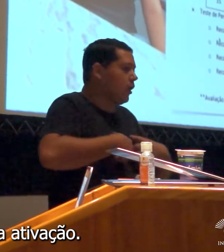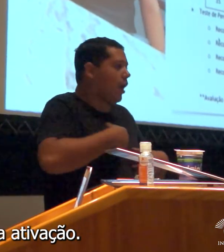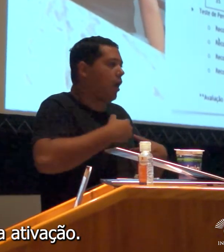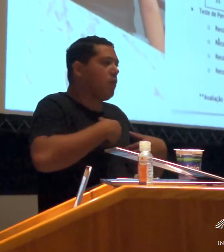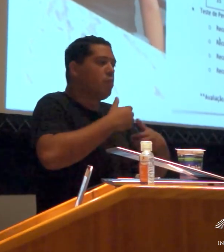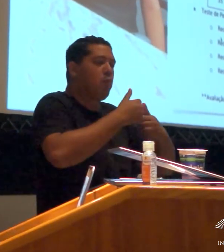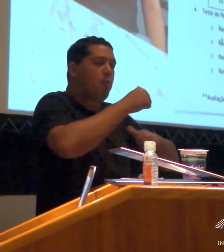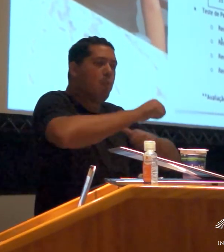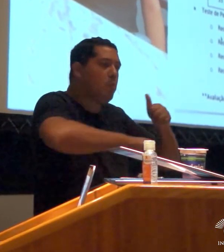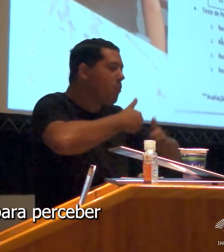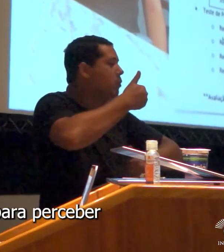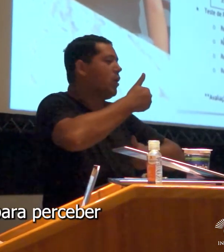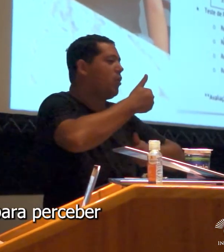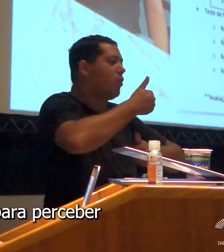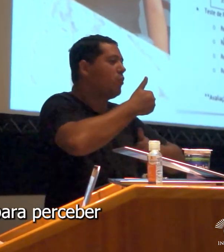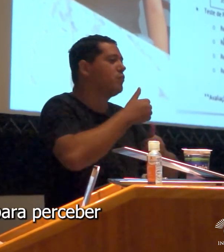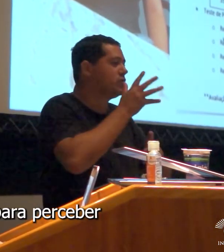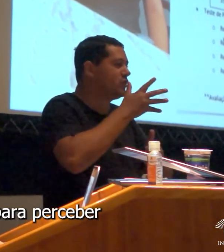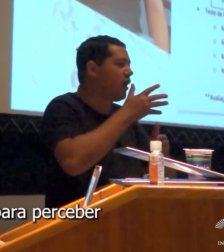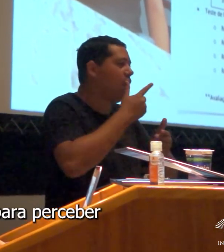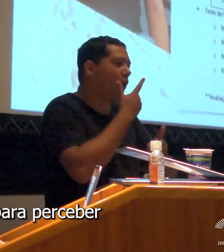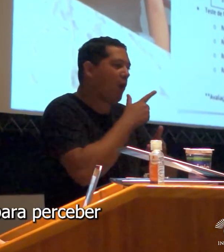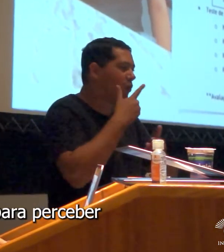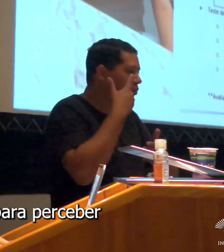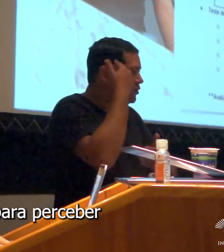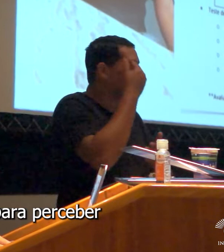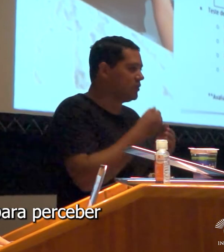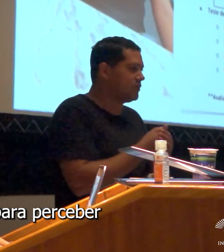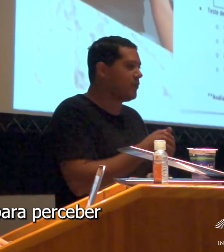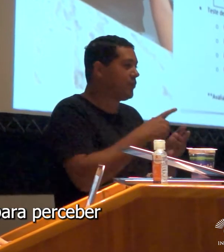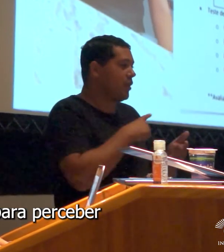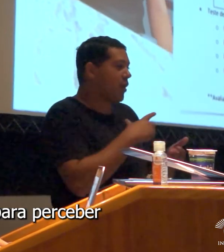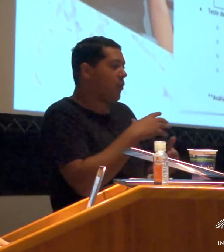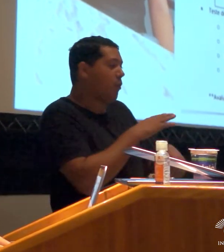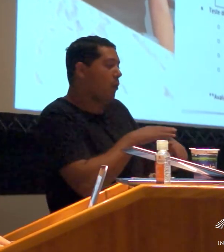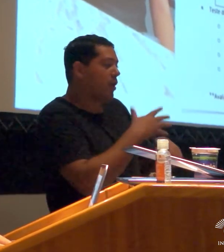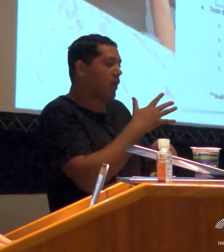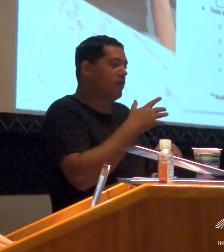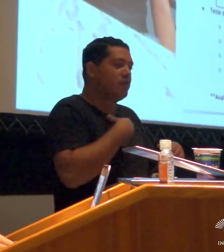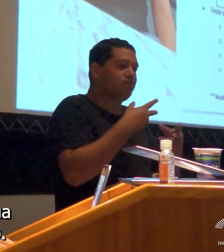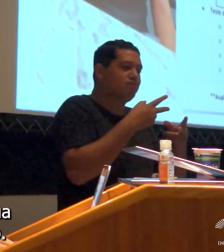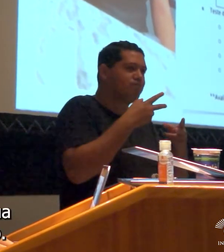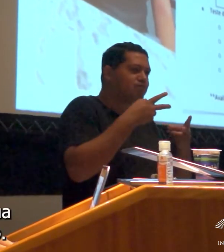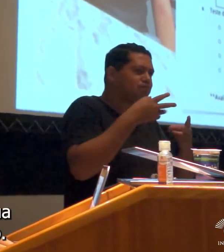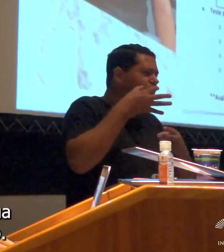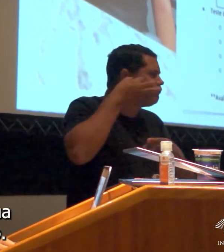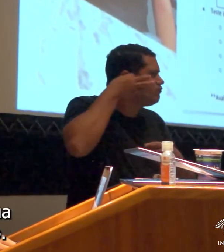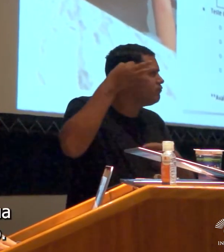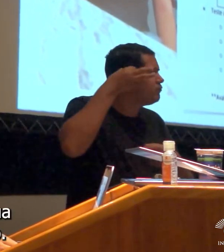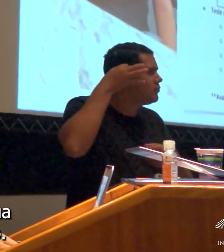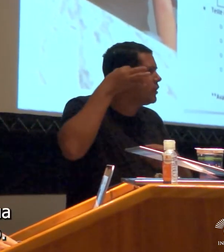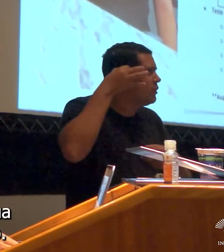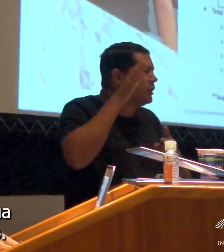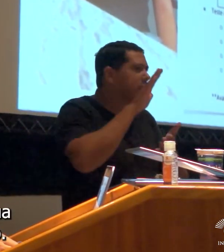uma ativação. Tipo, de ter momentos que nem dá para perceber o zumbido, tipo, em silêncio.